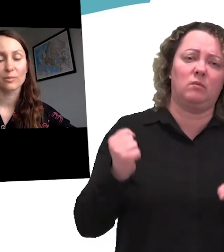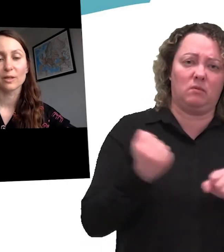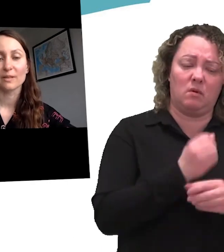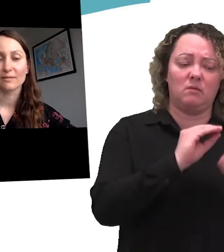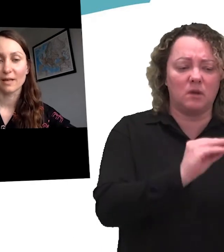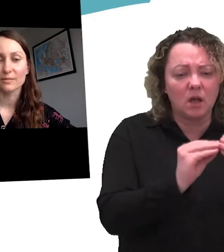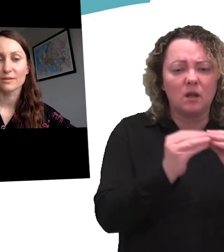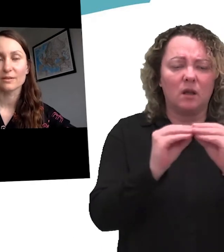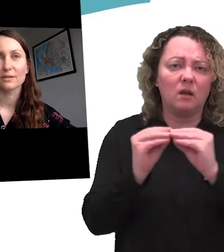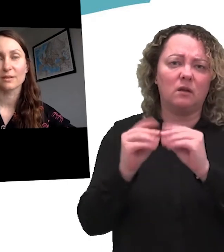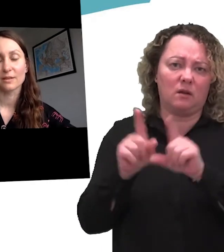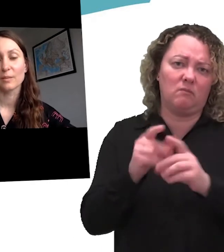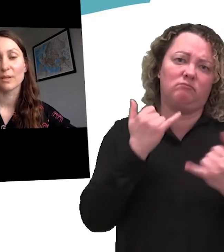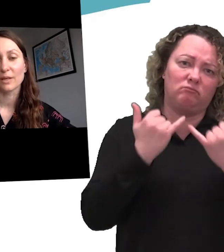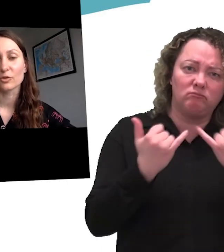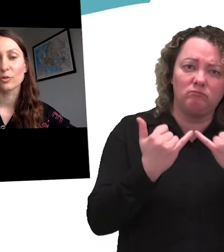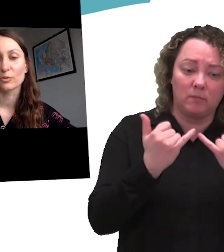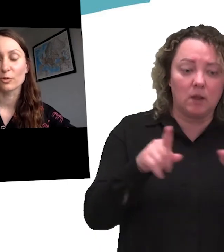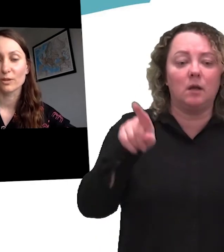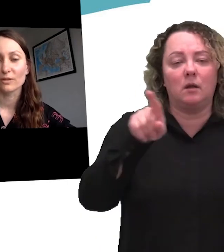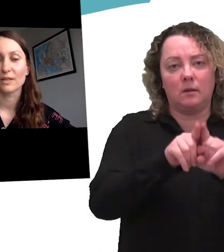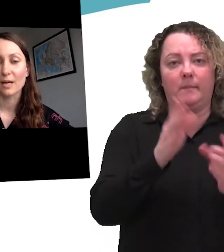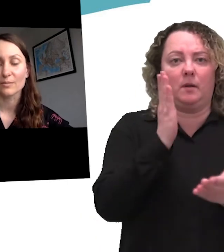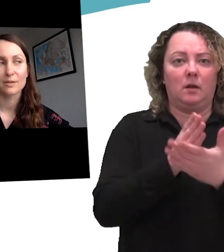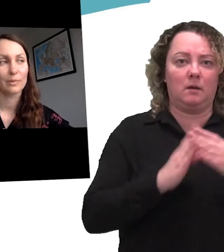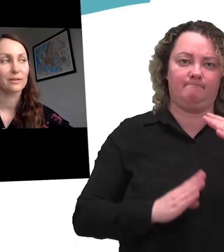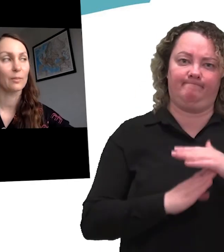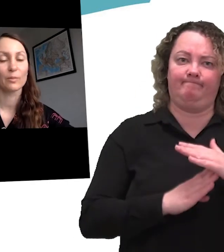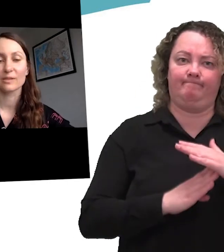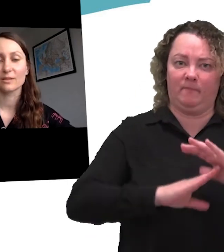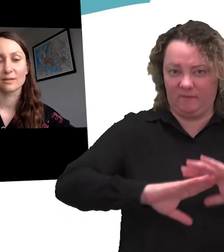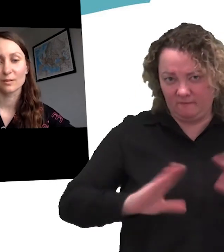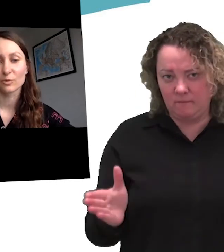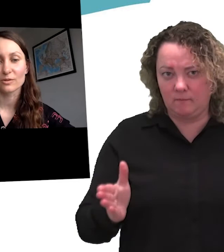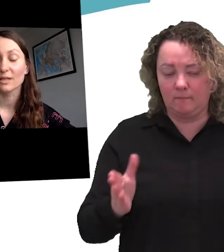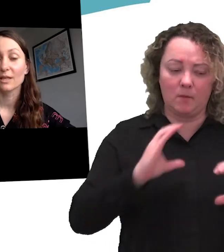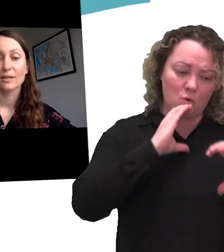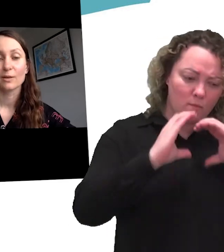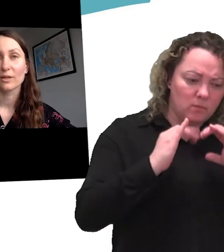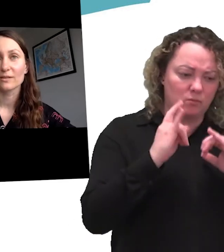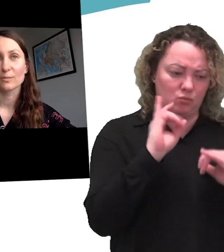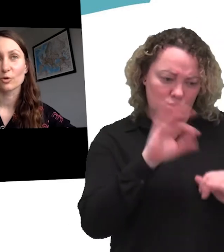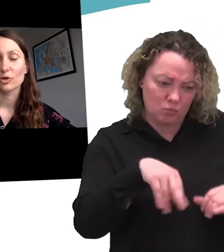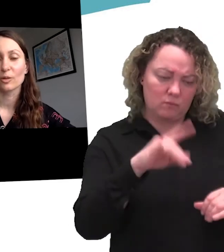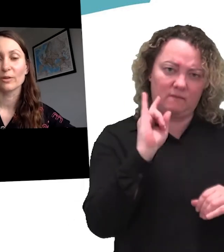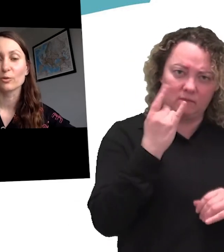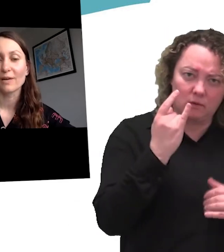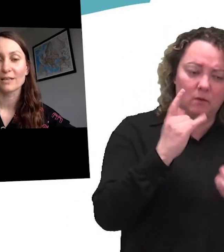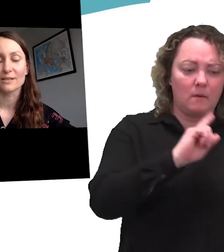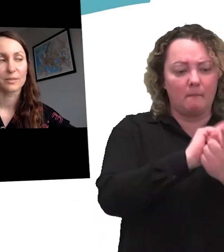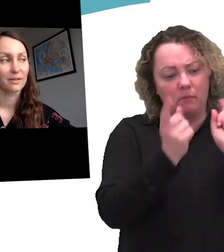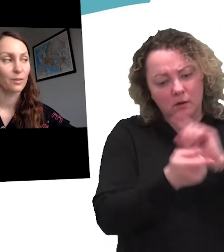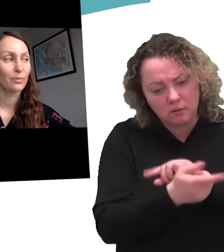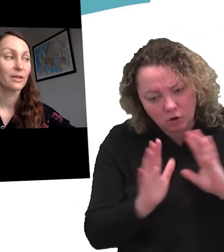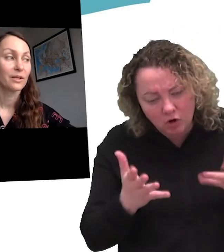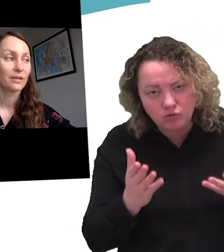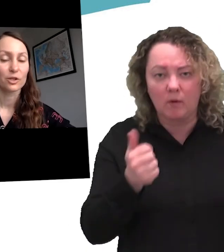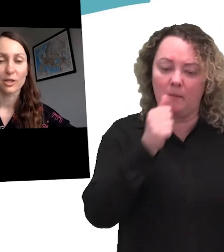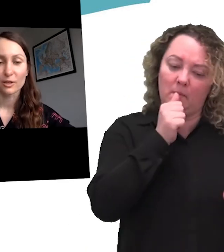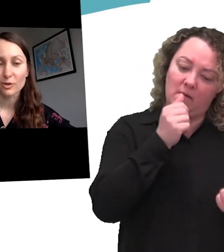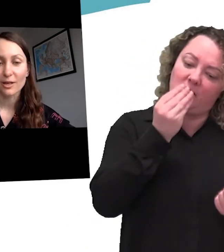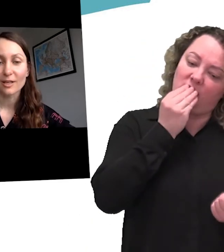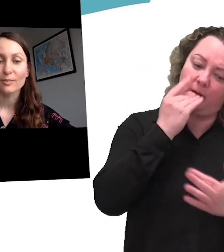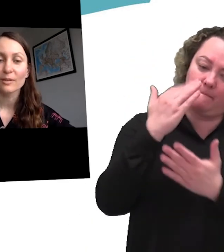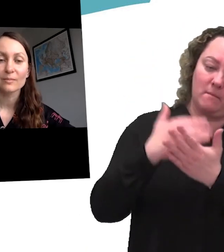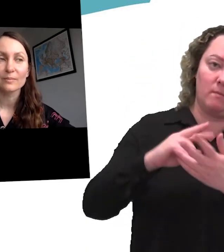mums norma kaip tėvams ir tada ramiai ją iškomunikuoti vaikams, taip pat ir apie pasikeitimus, jeigu keisim nuo šiol meniu, valgysim kitaip,